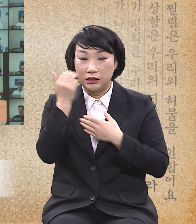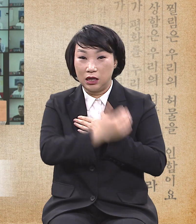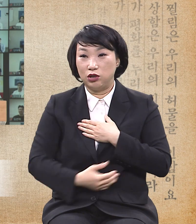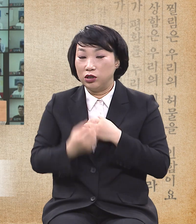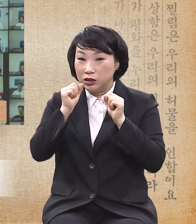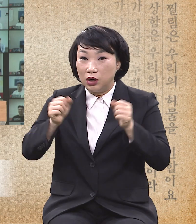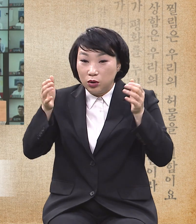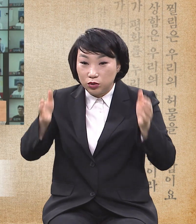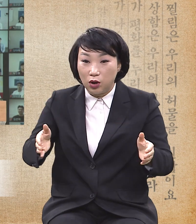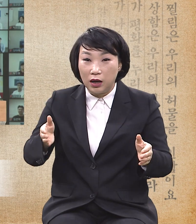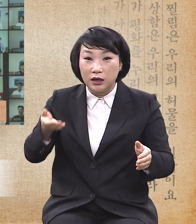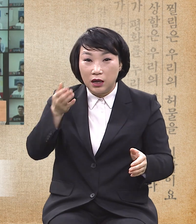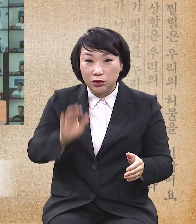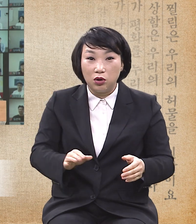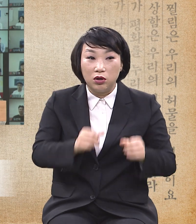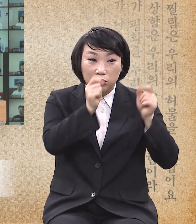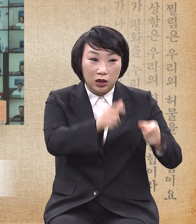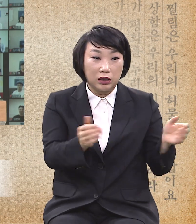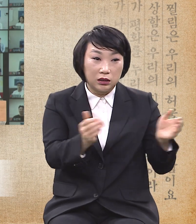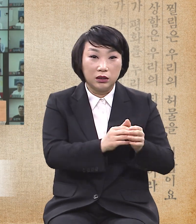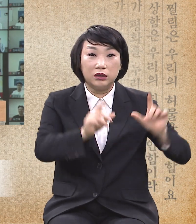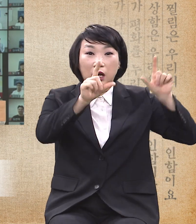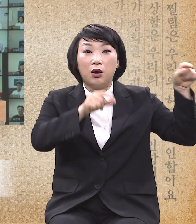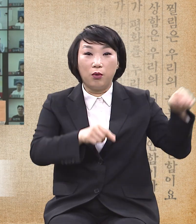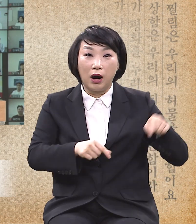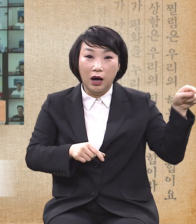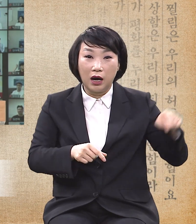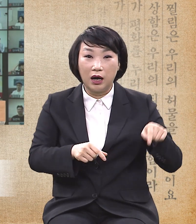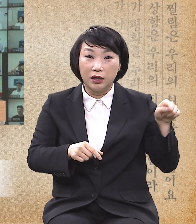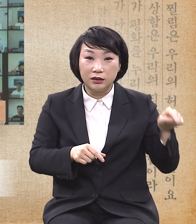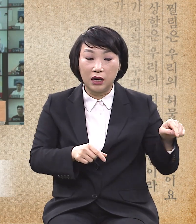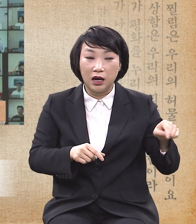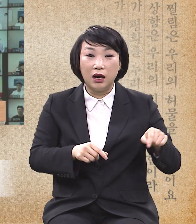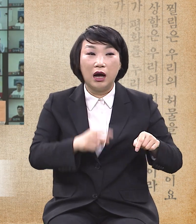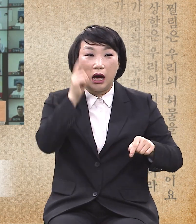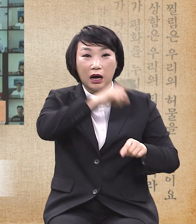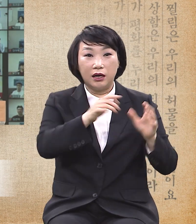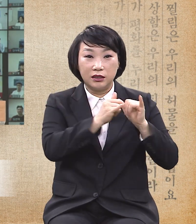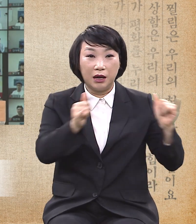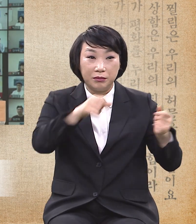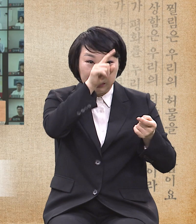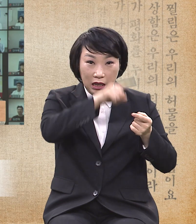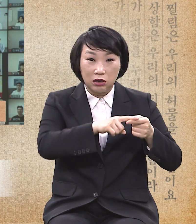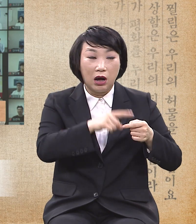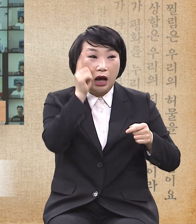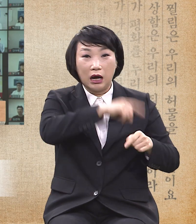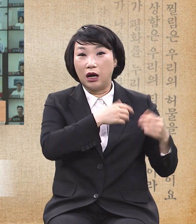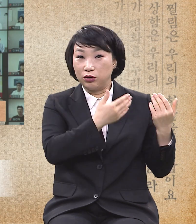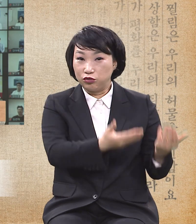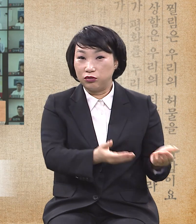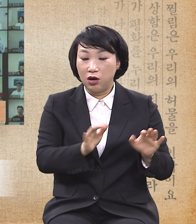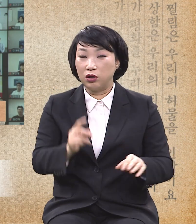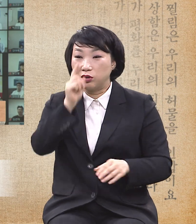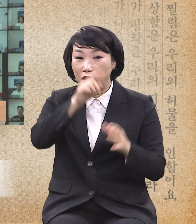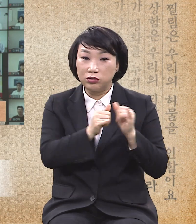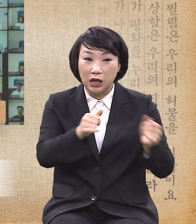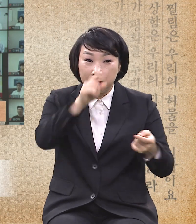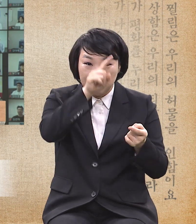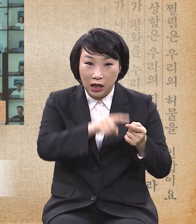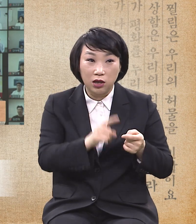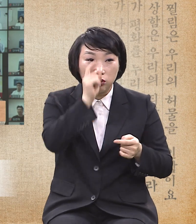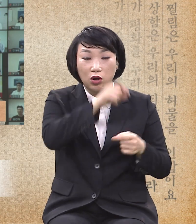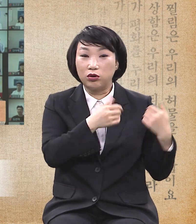육신이 존재할지라도 기회가 끝난 날이 와. 불의한 자는 그대로 불의하게 하고 더러운 자는